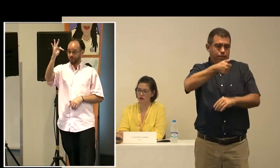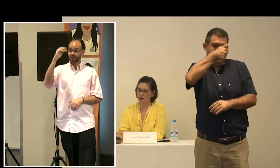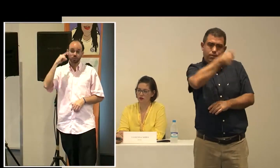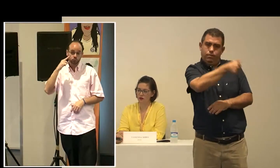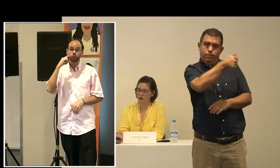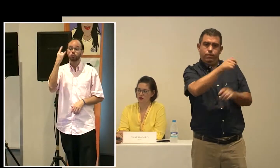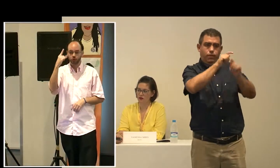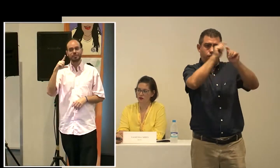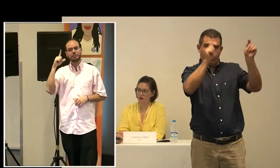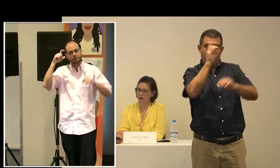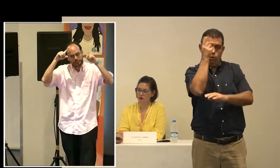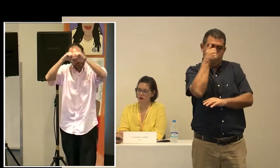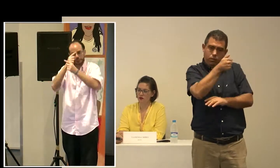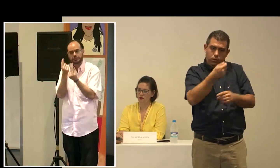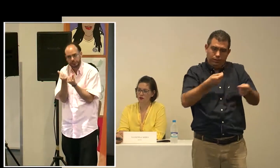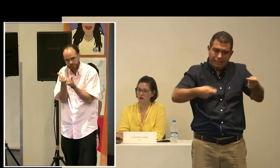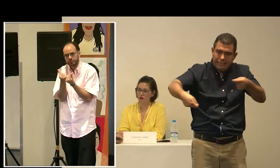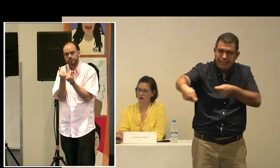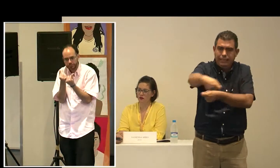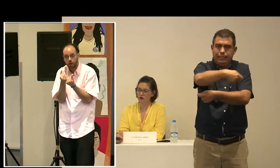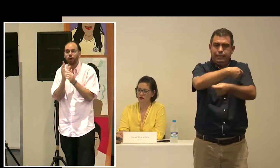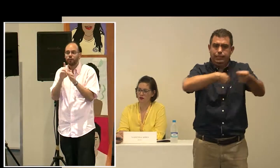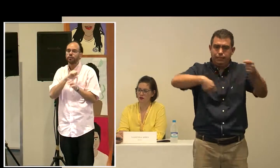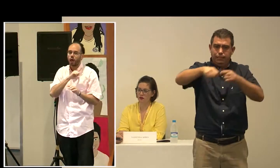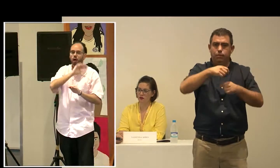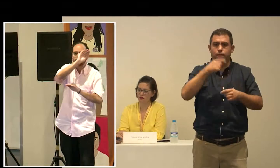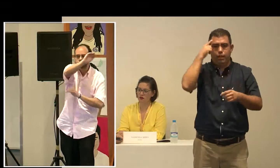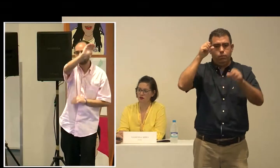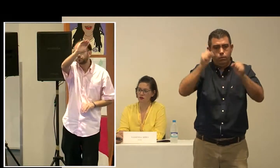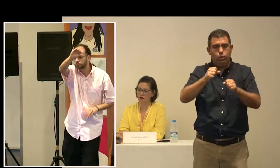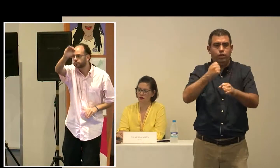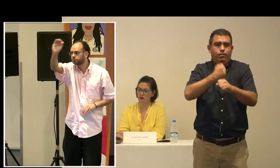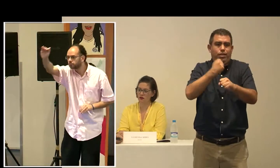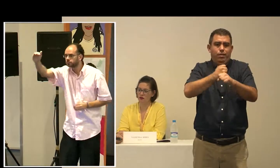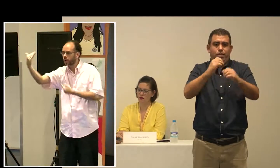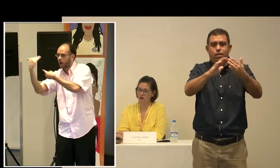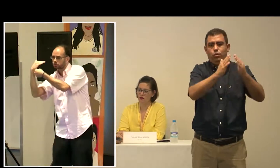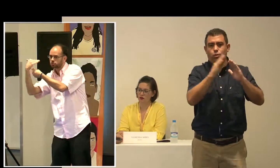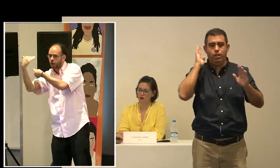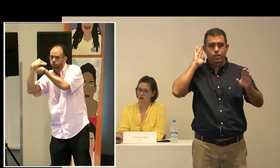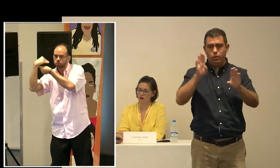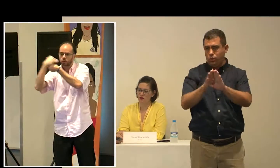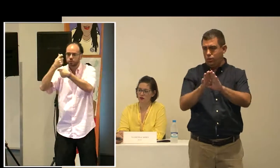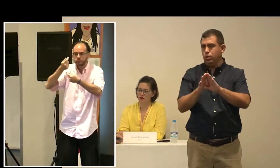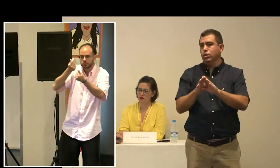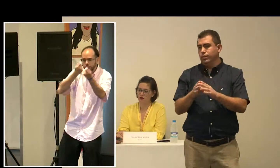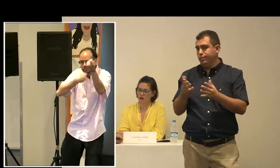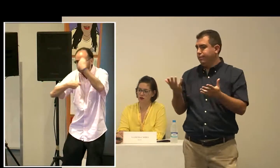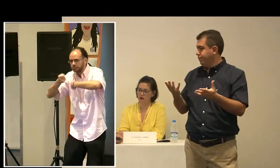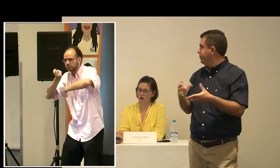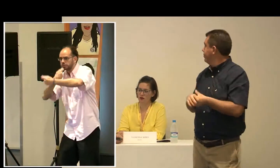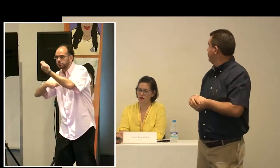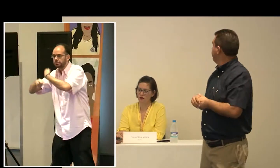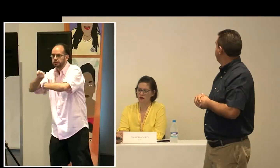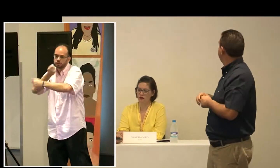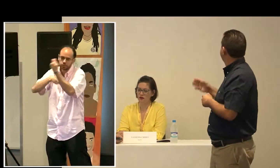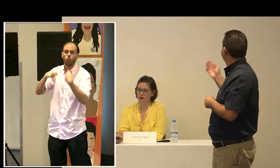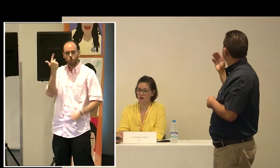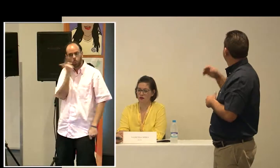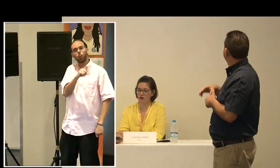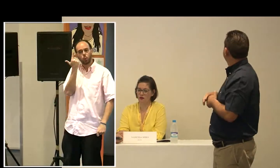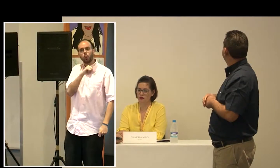ouvintes tenham acesso a esse material. Nós sabemos que tem custo, por isso nós estamos sempre buscando parcerias,